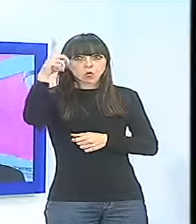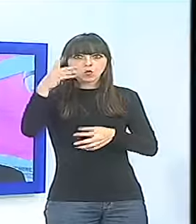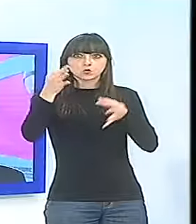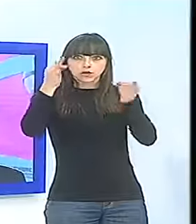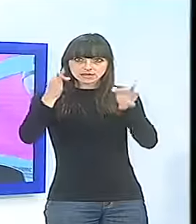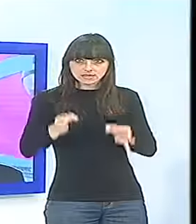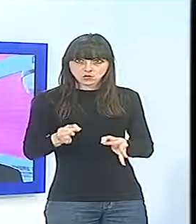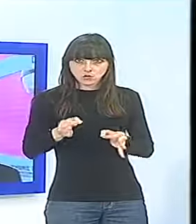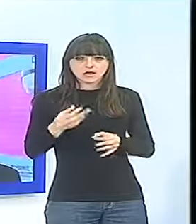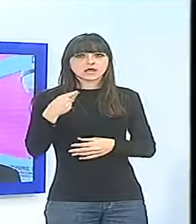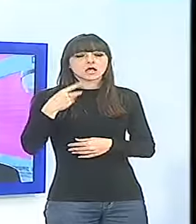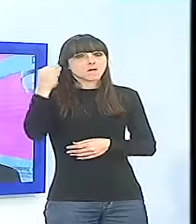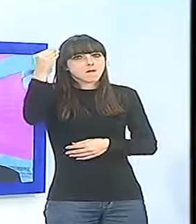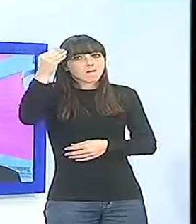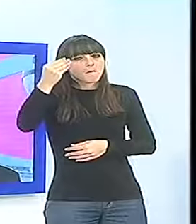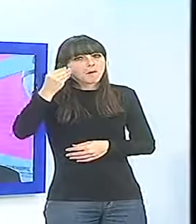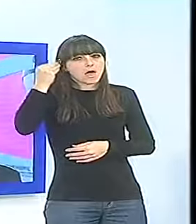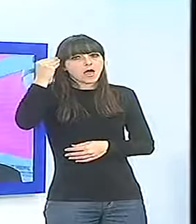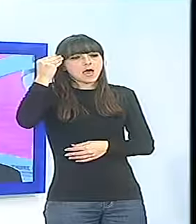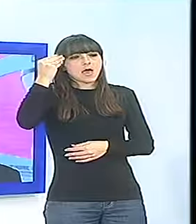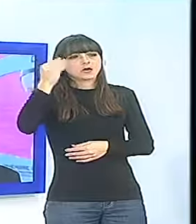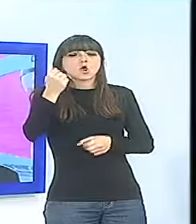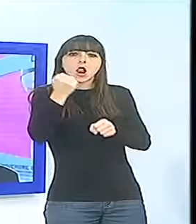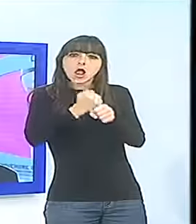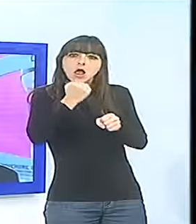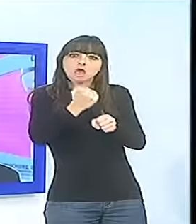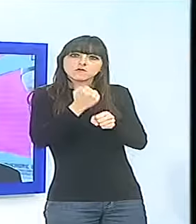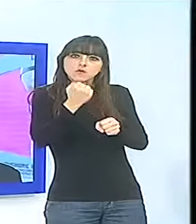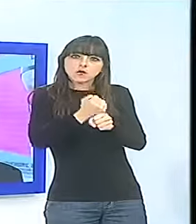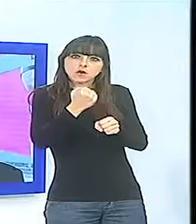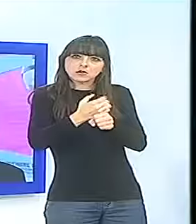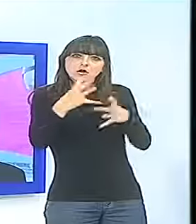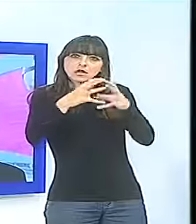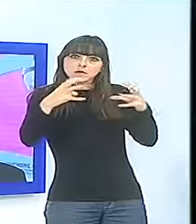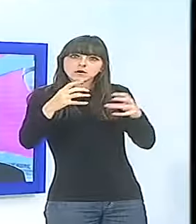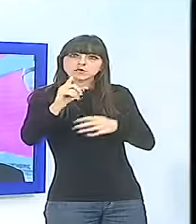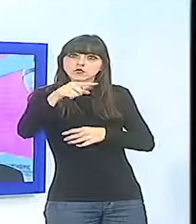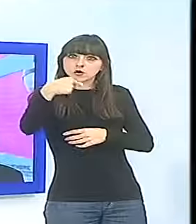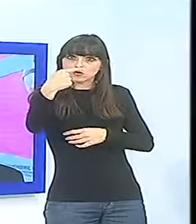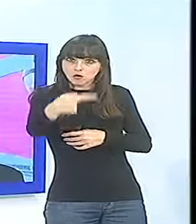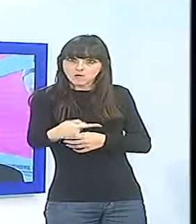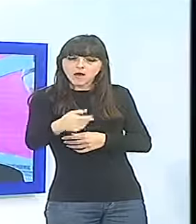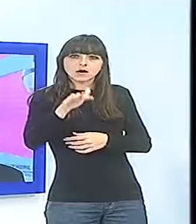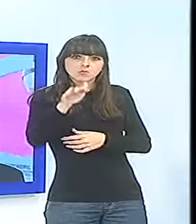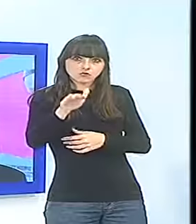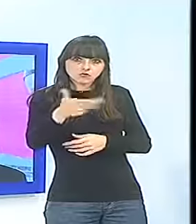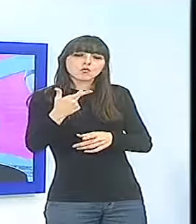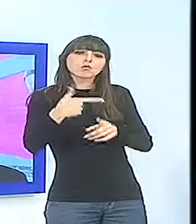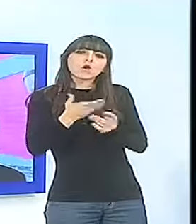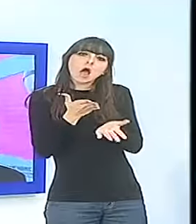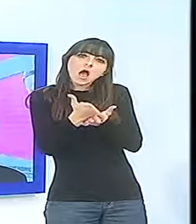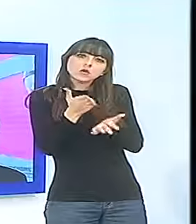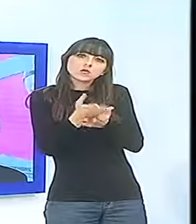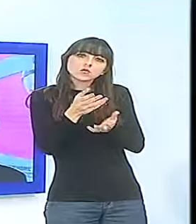Io penso che saranno i lavoratori e gli imprenditori di domani, quindi vanno aiutati